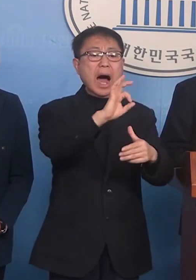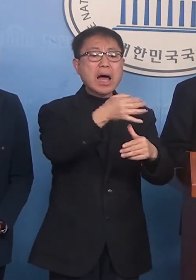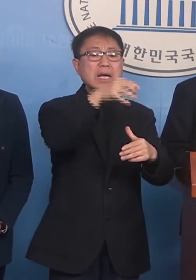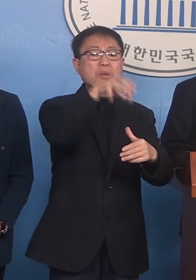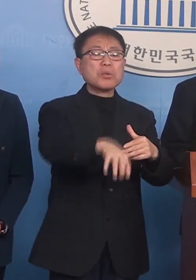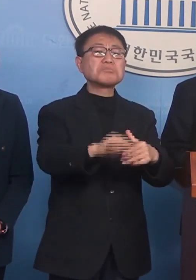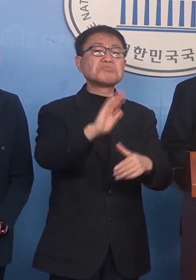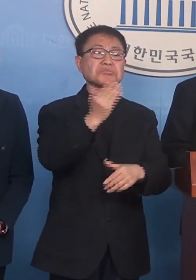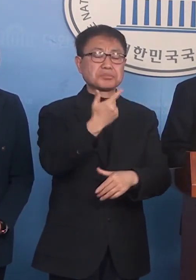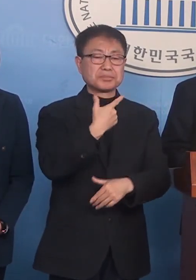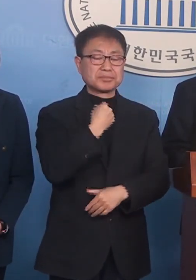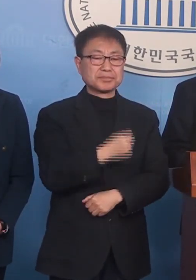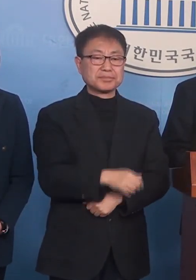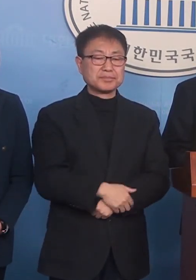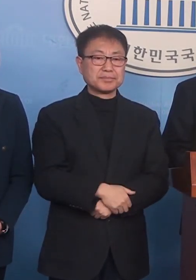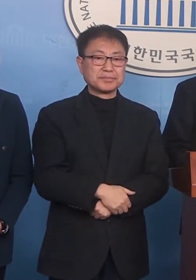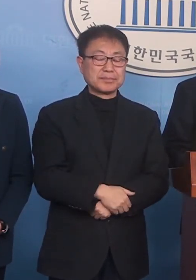되었다.